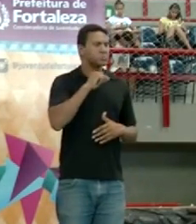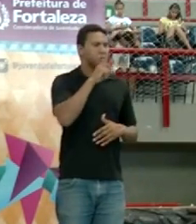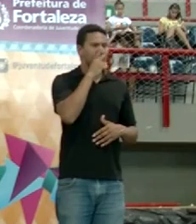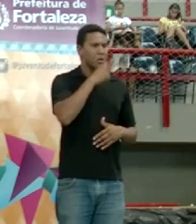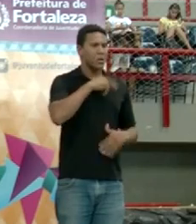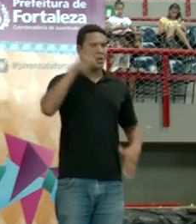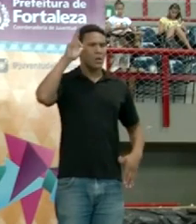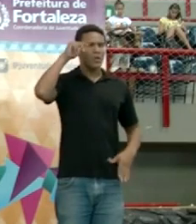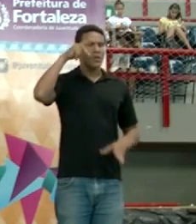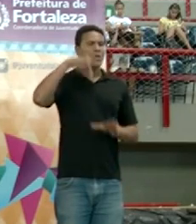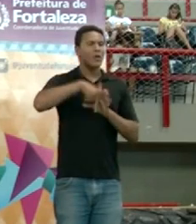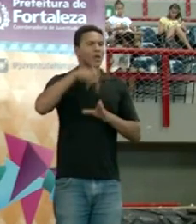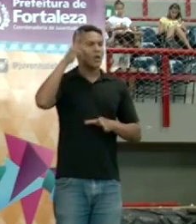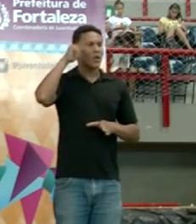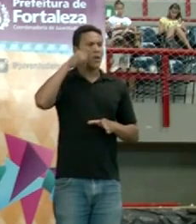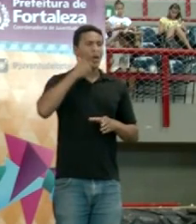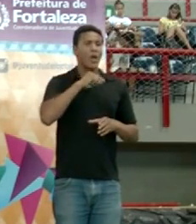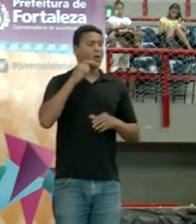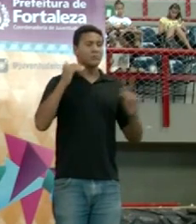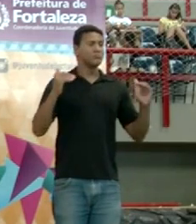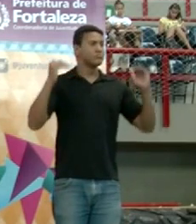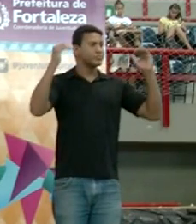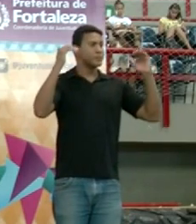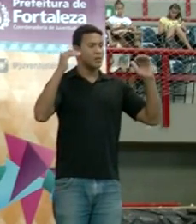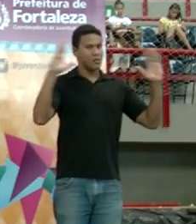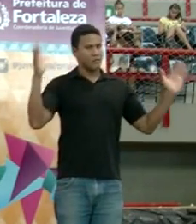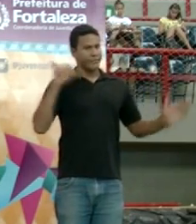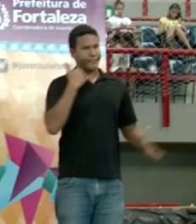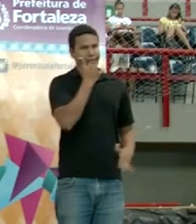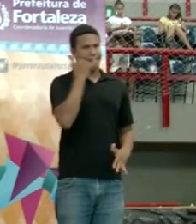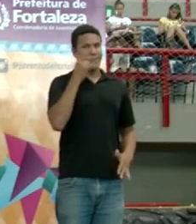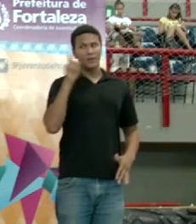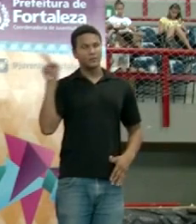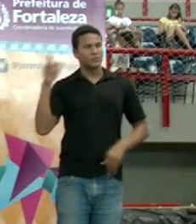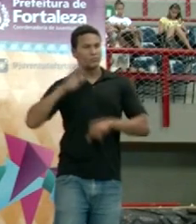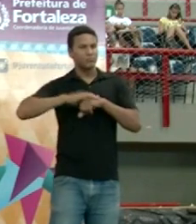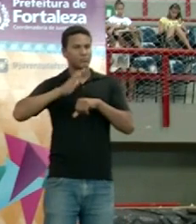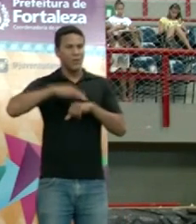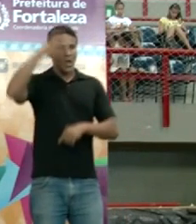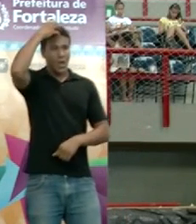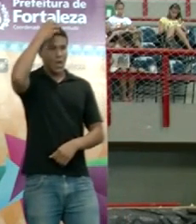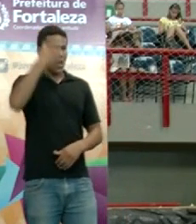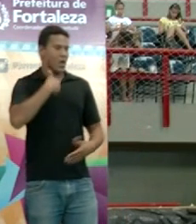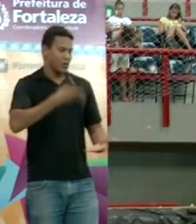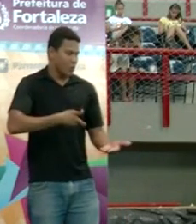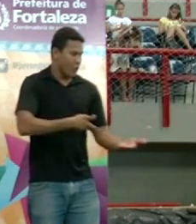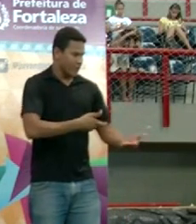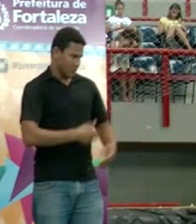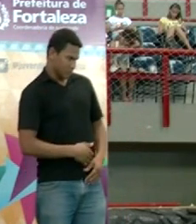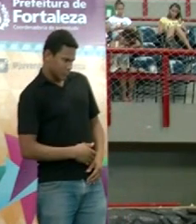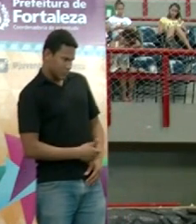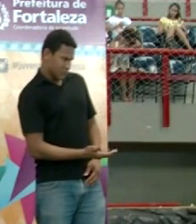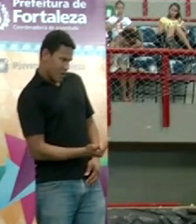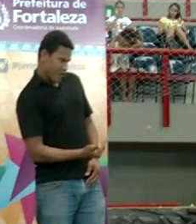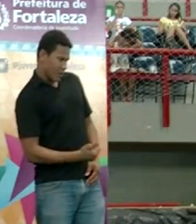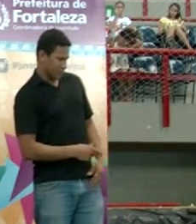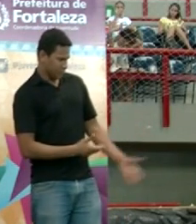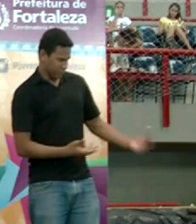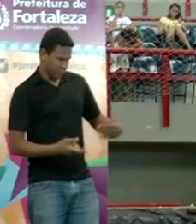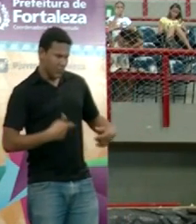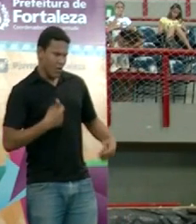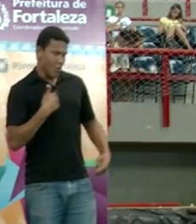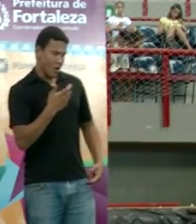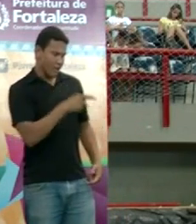convidar. Você não pode se convidar, né? Aí é muito mala, tá? Você tinha que ser muito ninja para